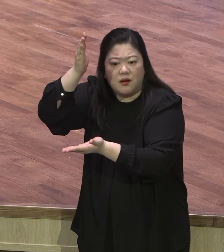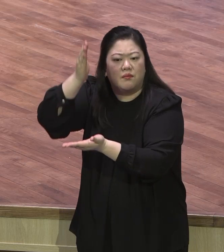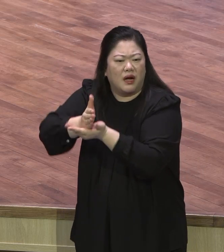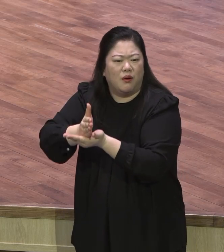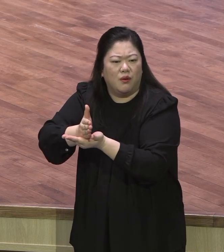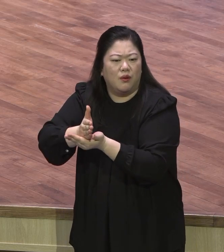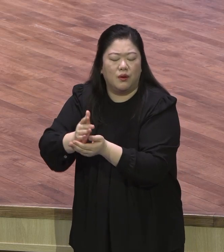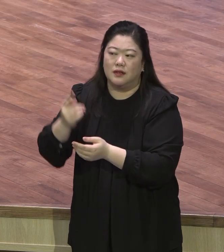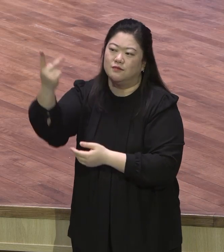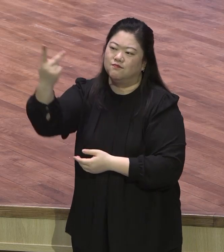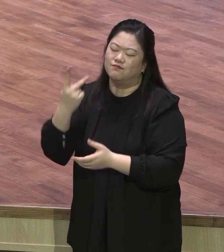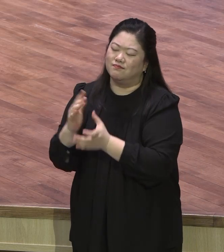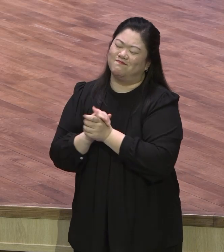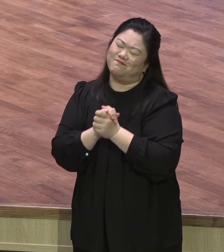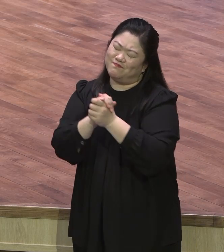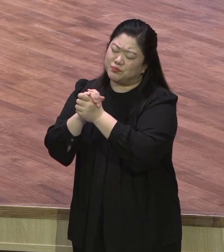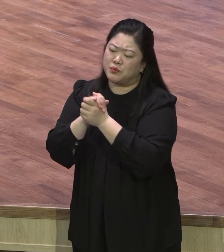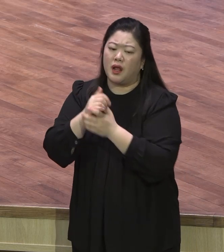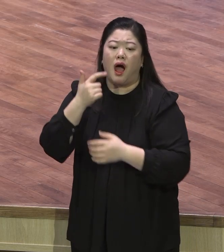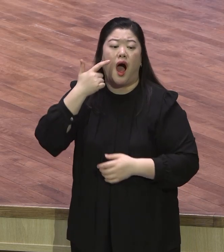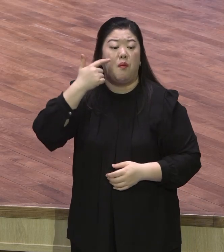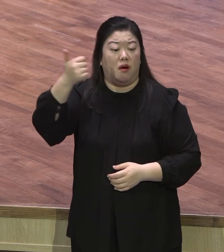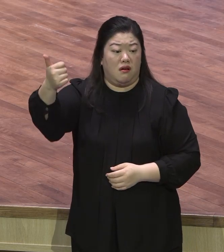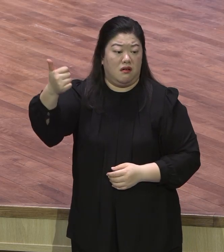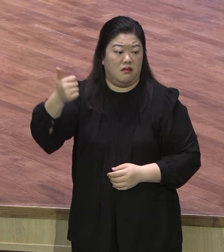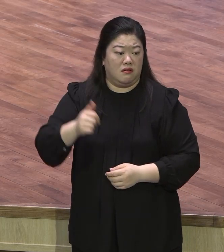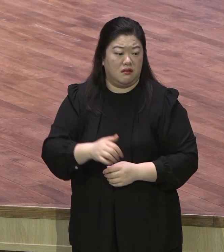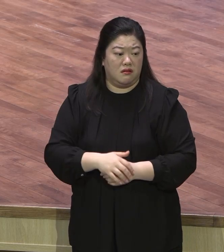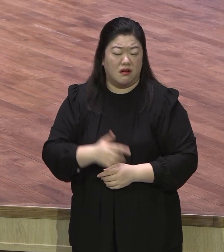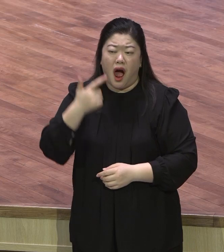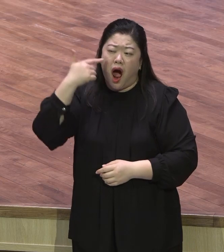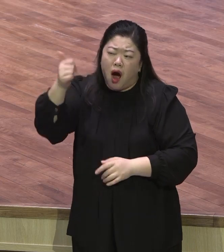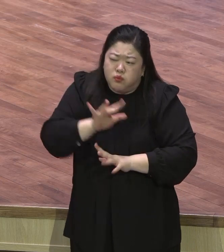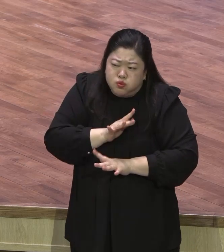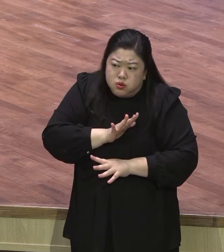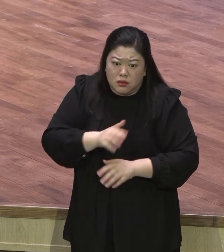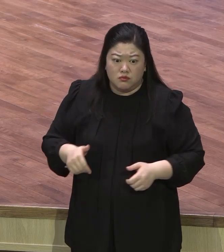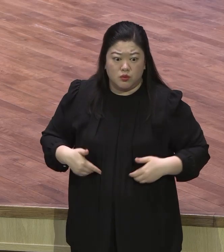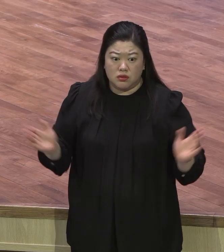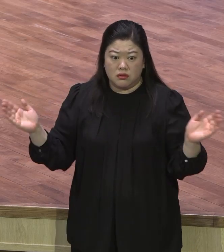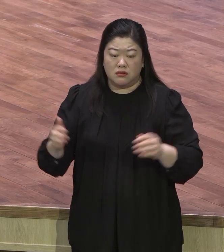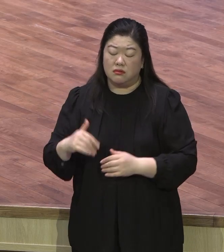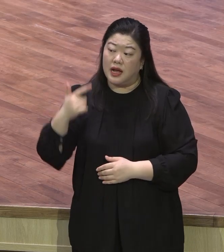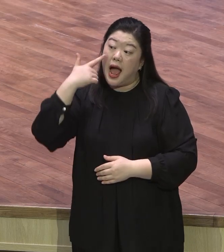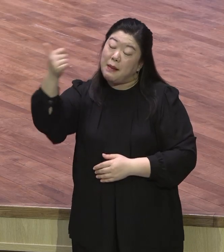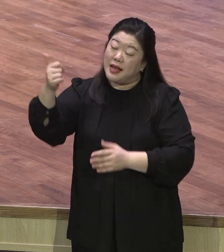아빠, 아버지라고 부르면서 교제할 수 있는 특권.